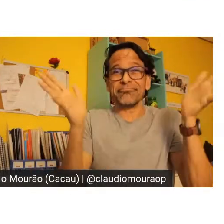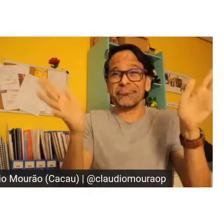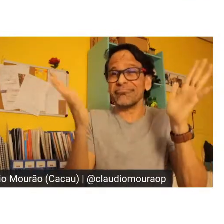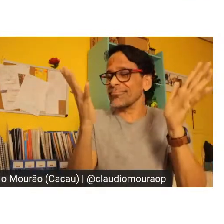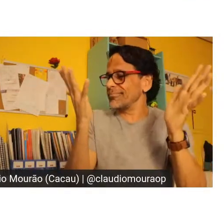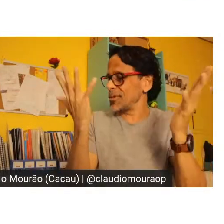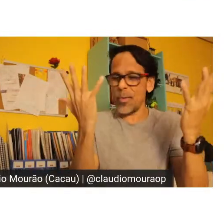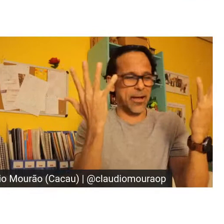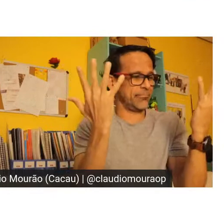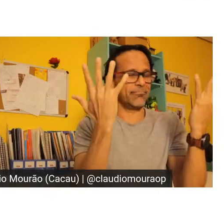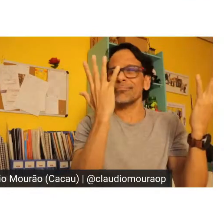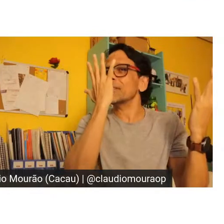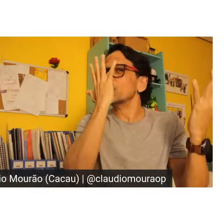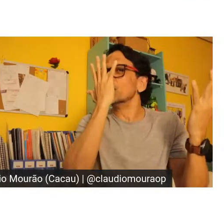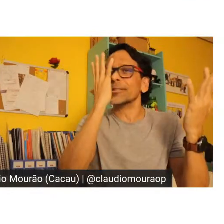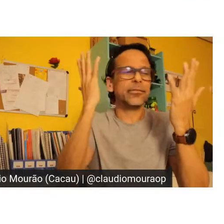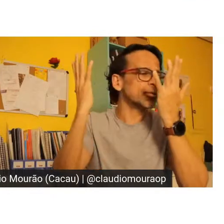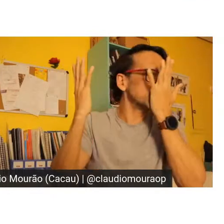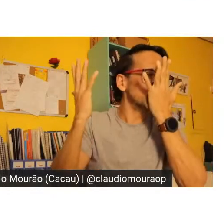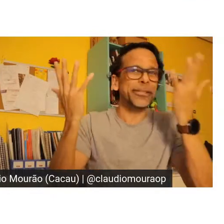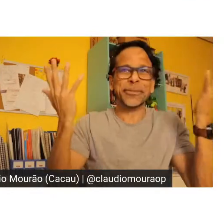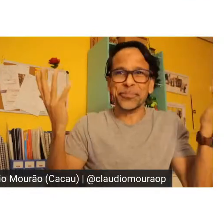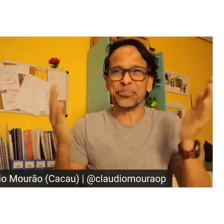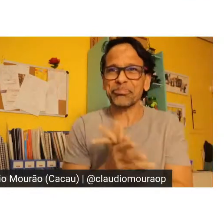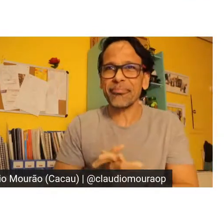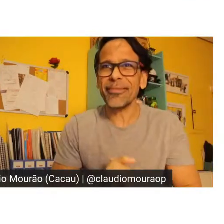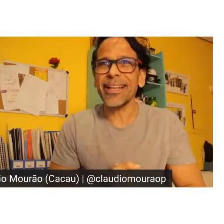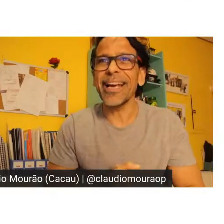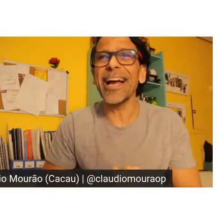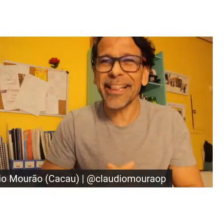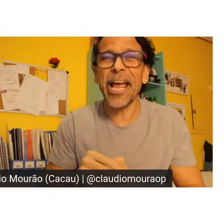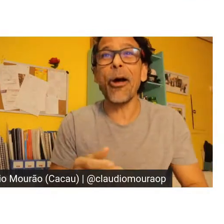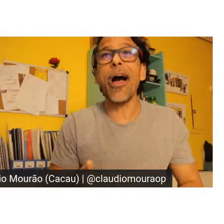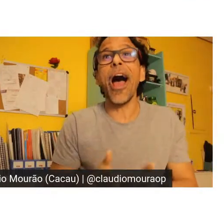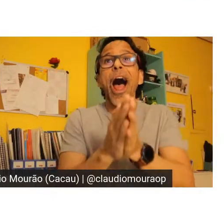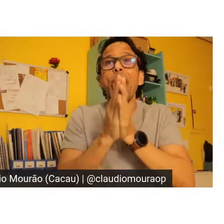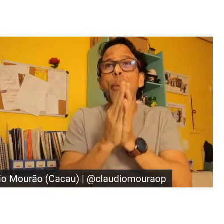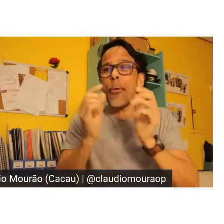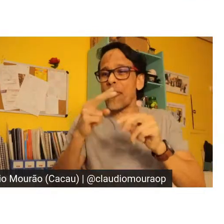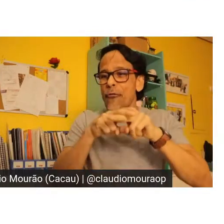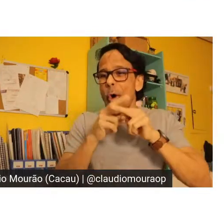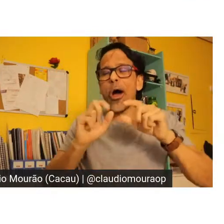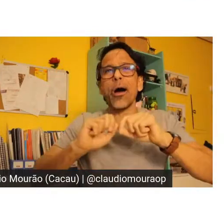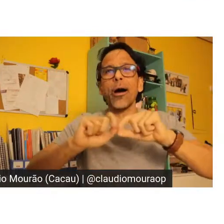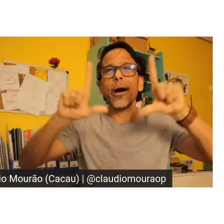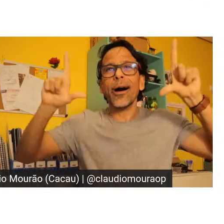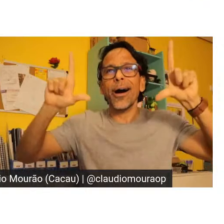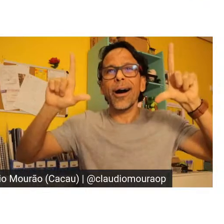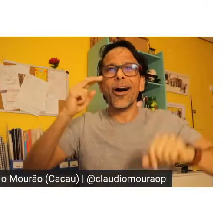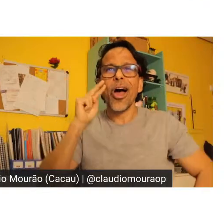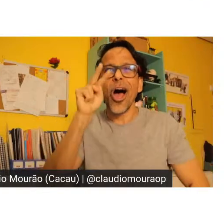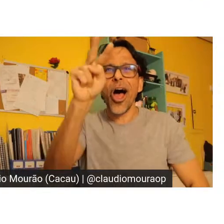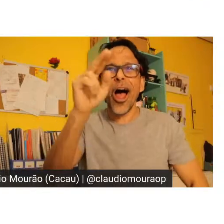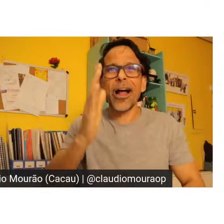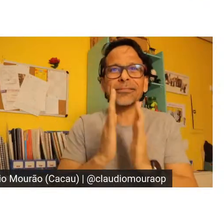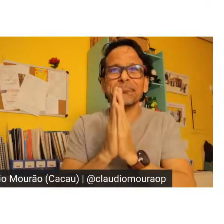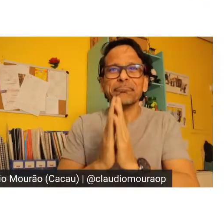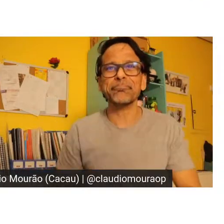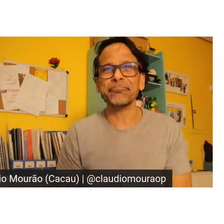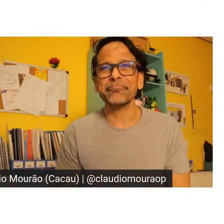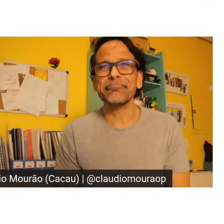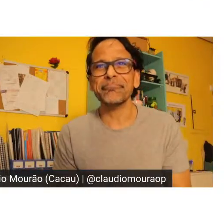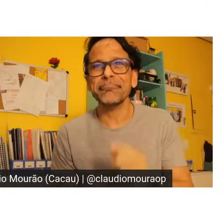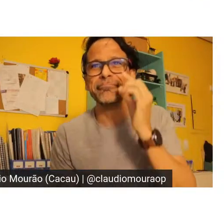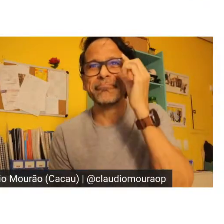no tocante da comunidade surda por meio da tecnologia é de dividir isso permitiu a gente gravar as nossas